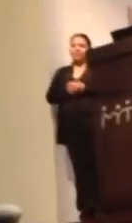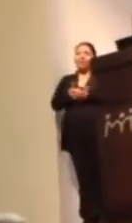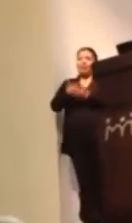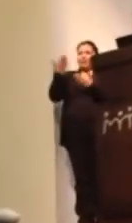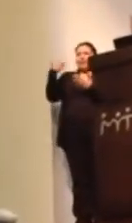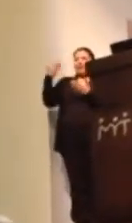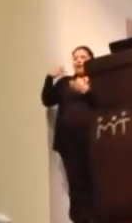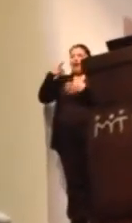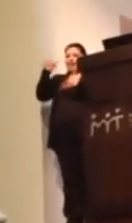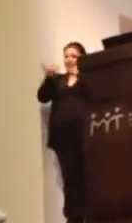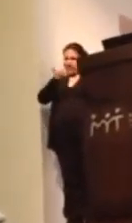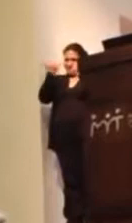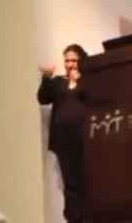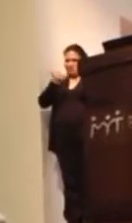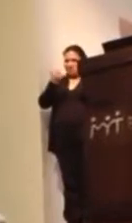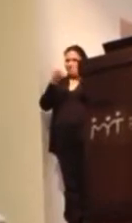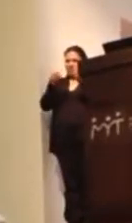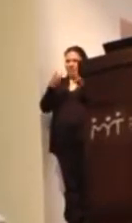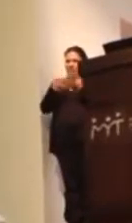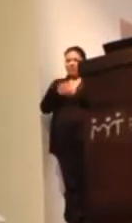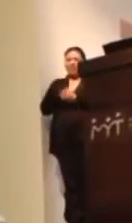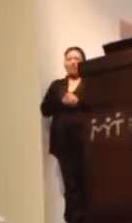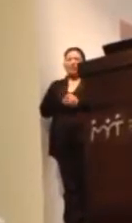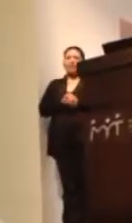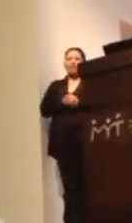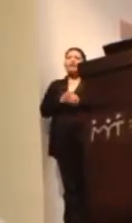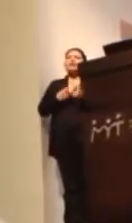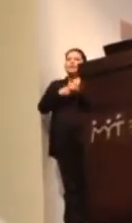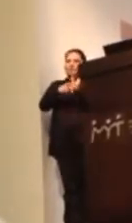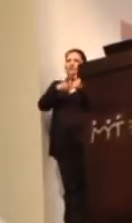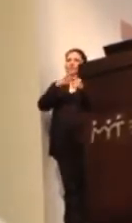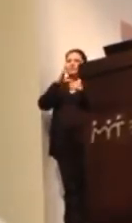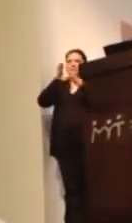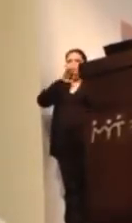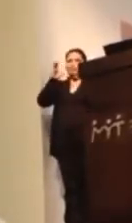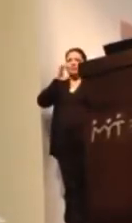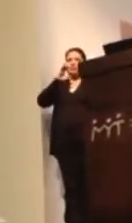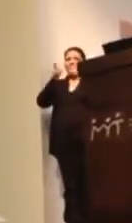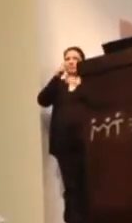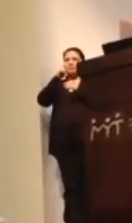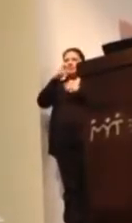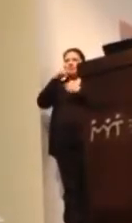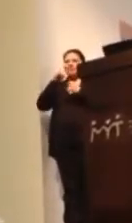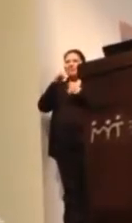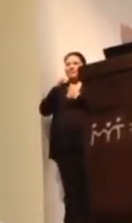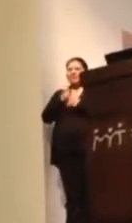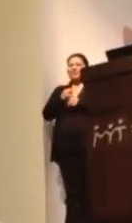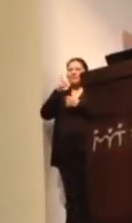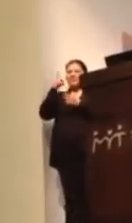Esto también, este comentario lo he hecho miles de veces y lo voy a seguir haciendo hasta la muerte. Creo que en mi epitafio va a decir eso.